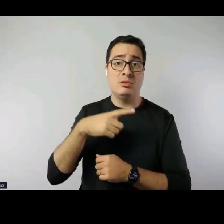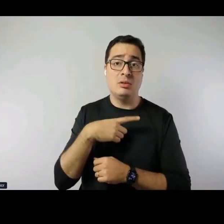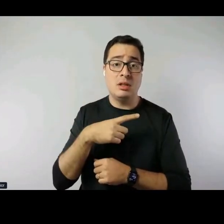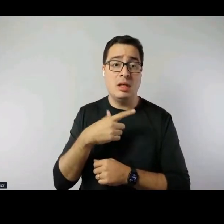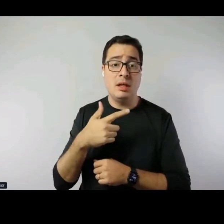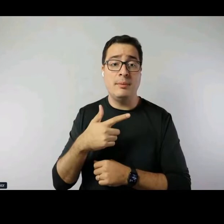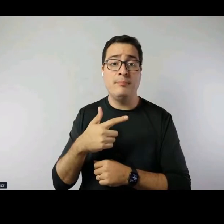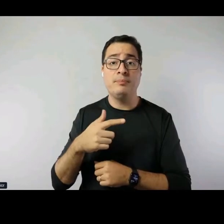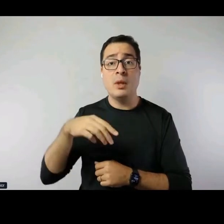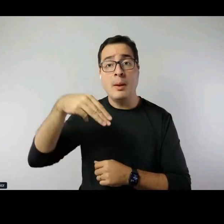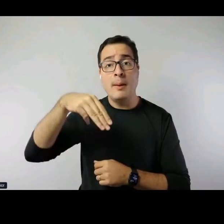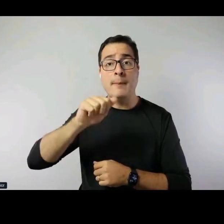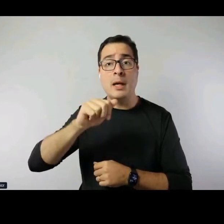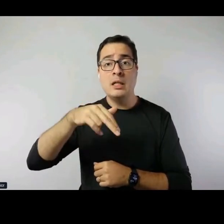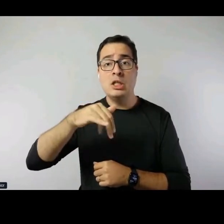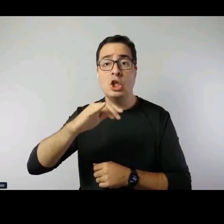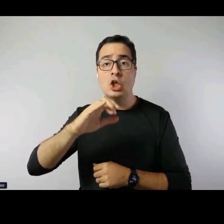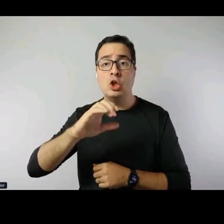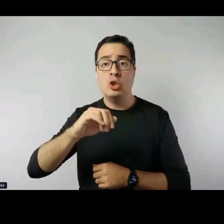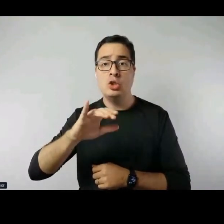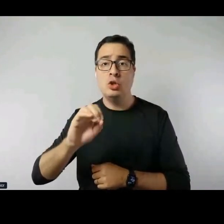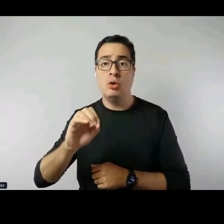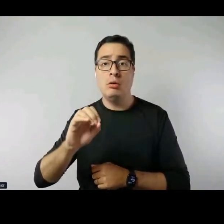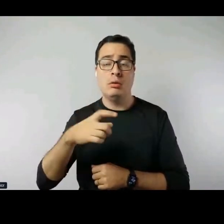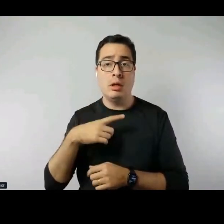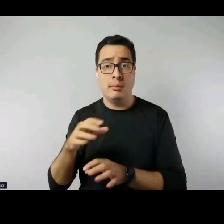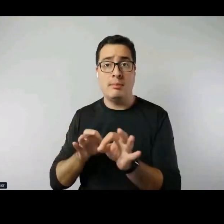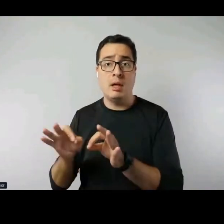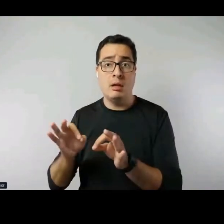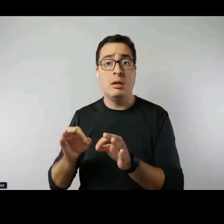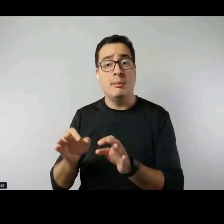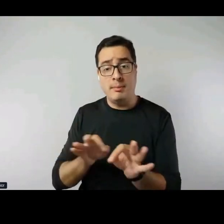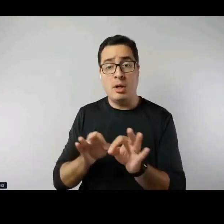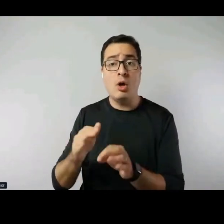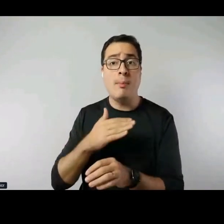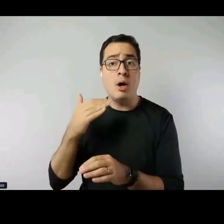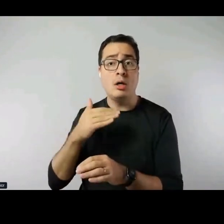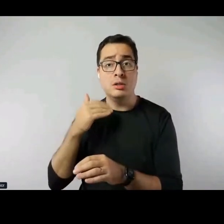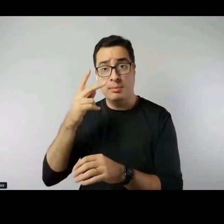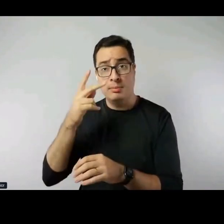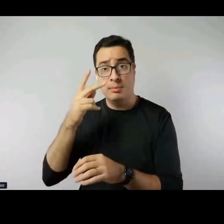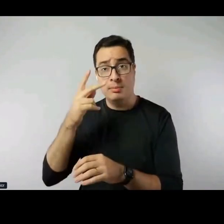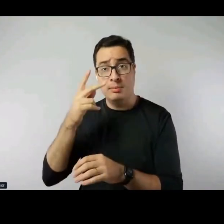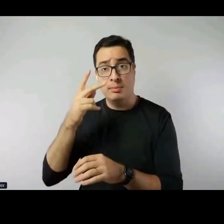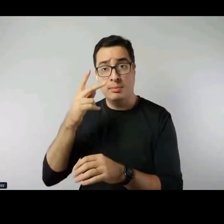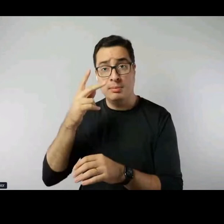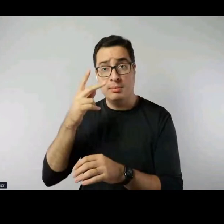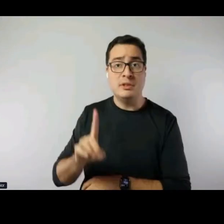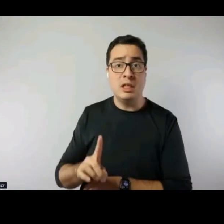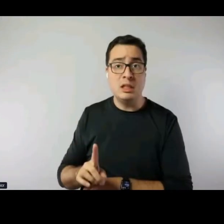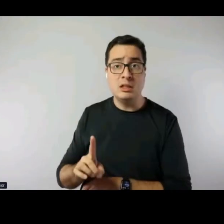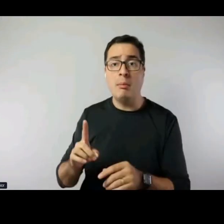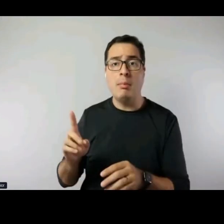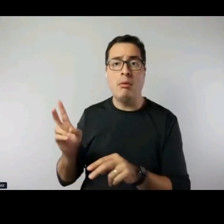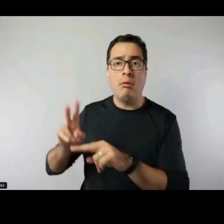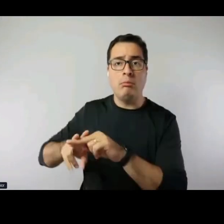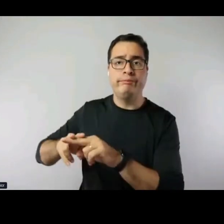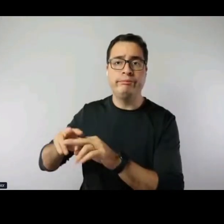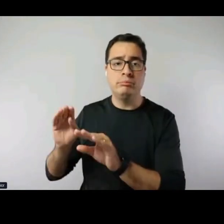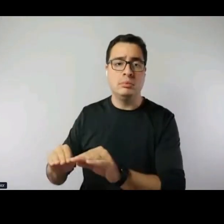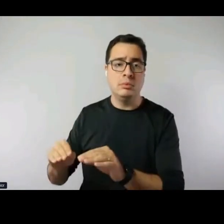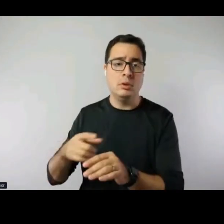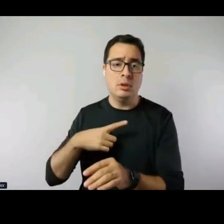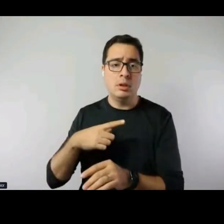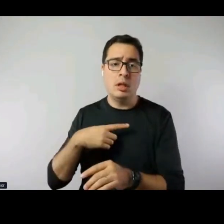manicômio que a gente não saiu até hoje. A gente produziu também a morte de uma pessoa com deficiência, que foi o caso Ximenes Lopes.